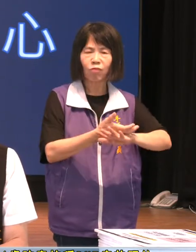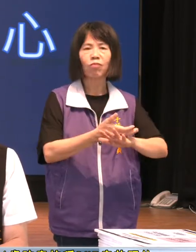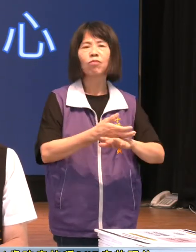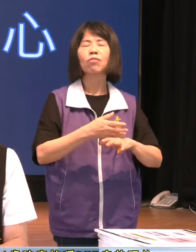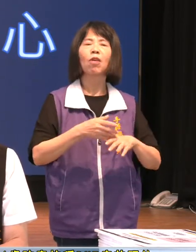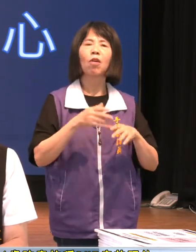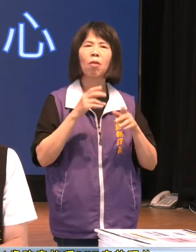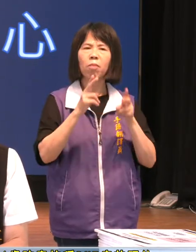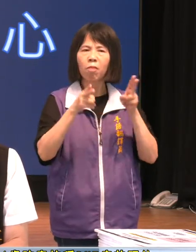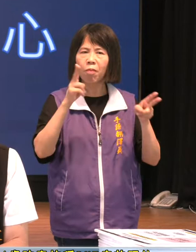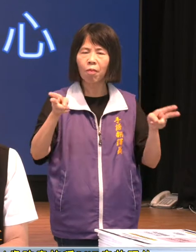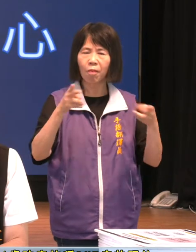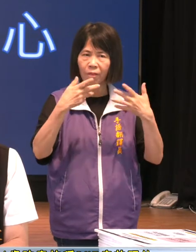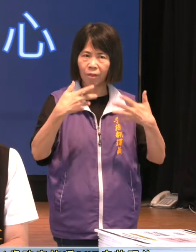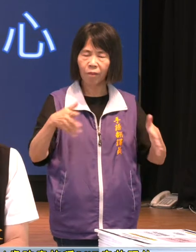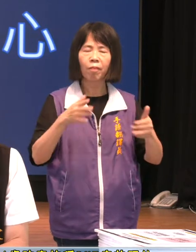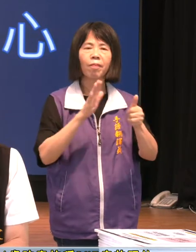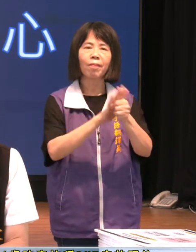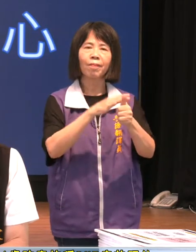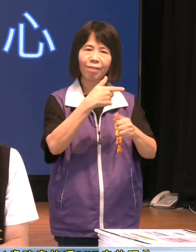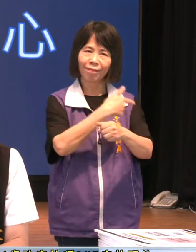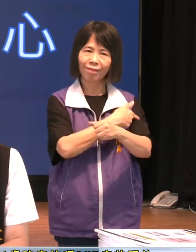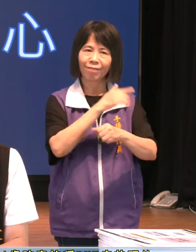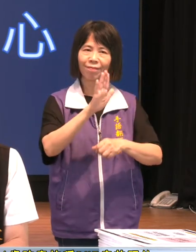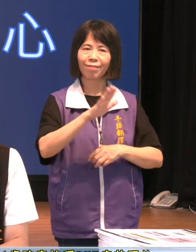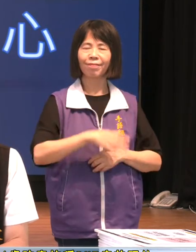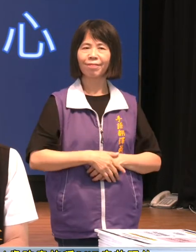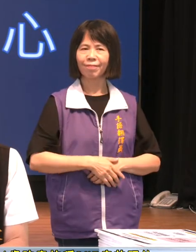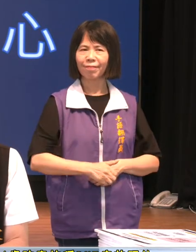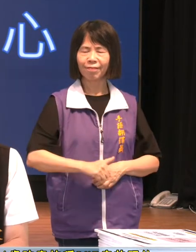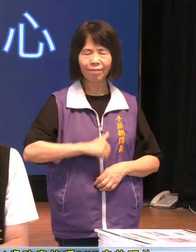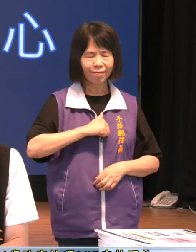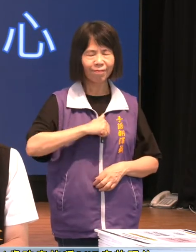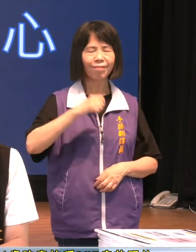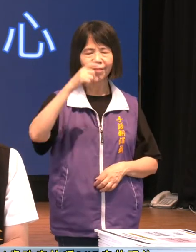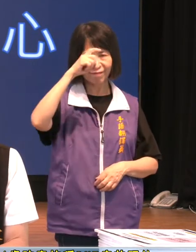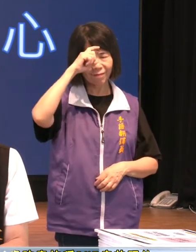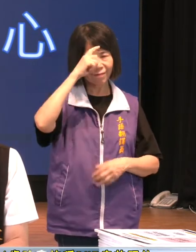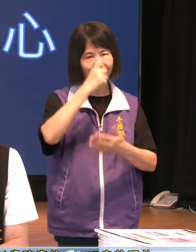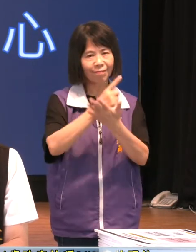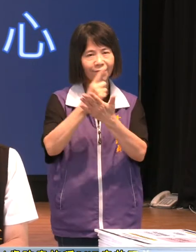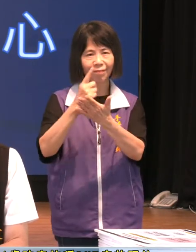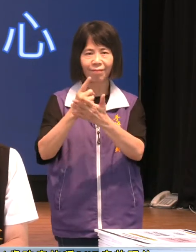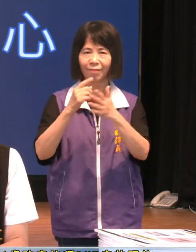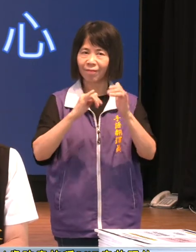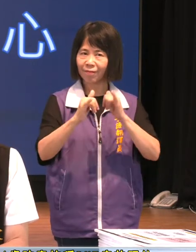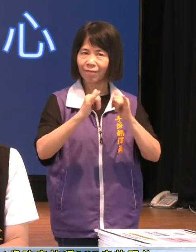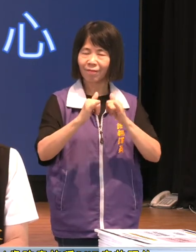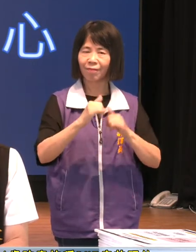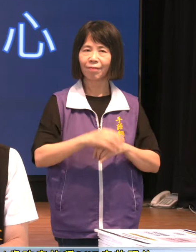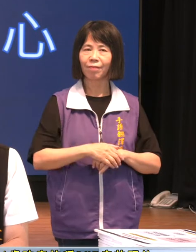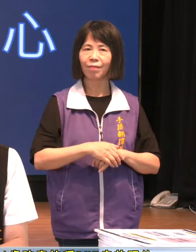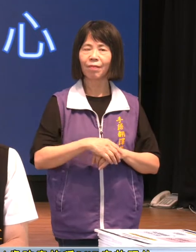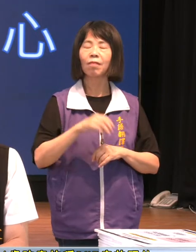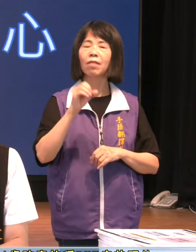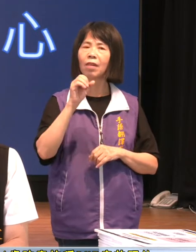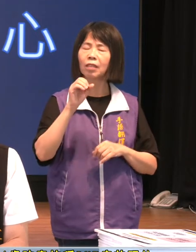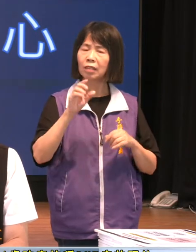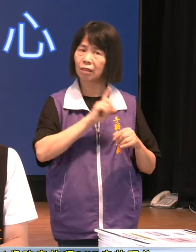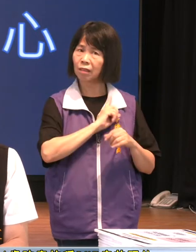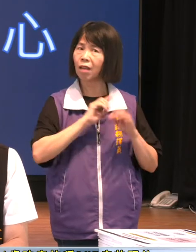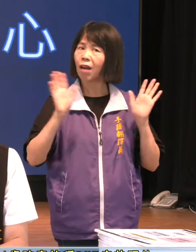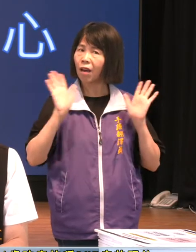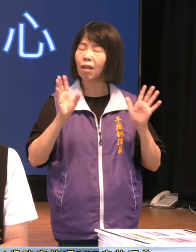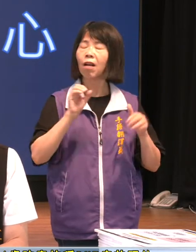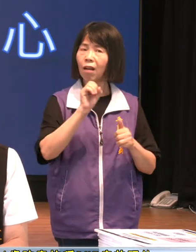协助来做疫苗接种的这一块，所以真的真的渴望我们的乡亲跟告诉你的孩子，当